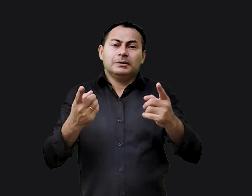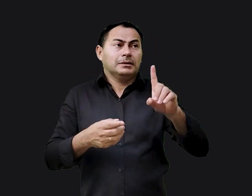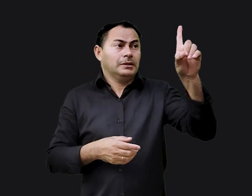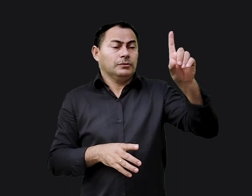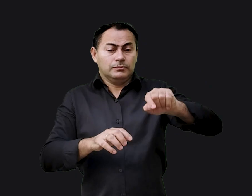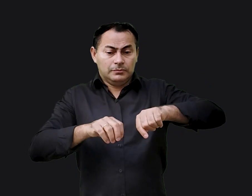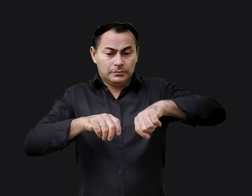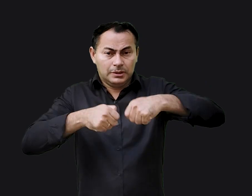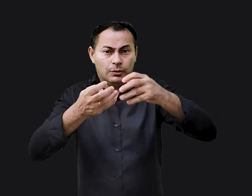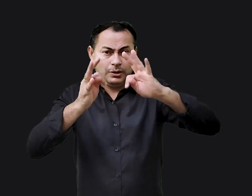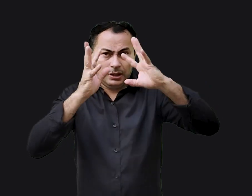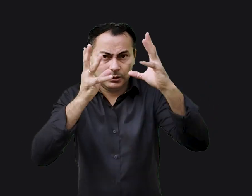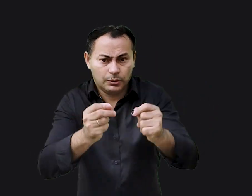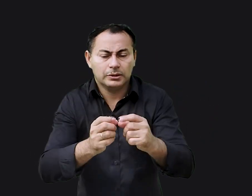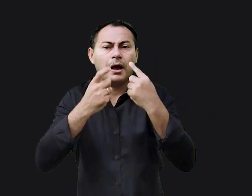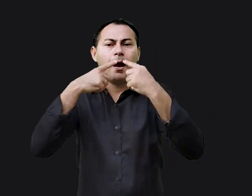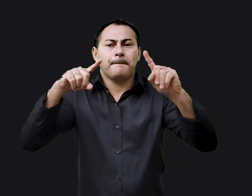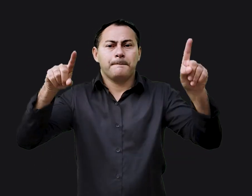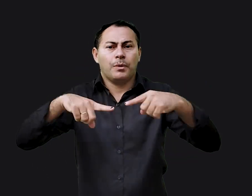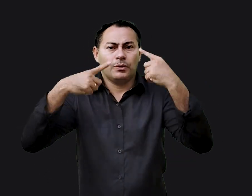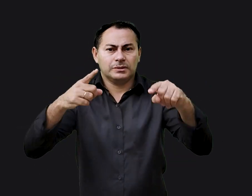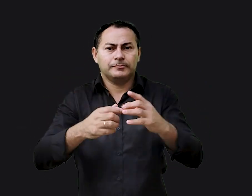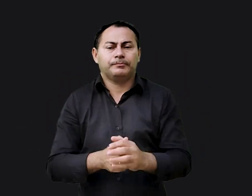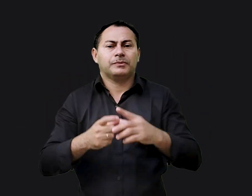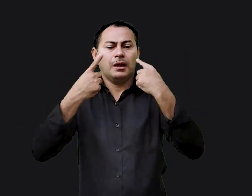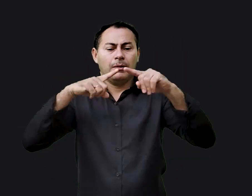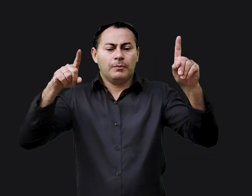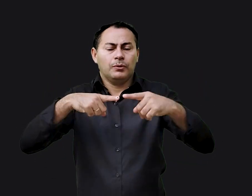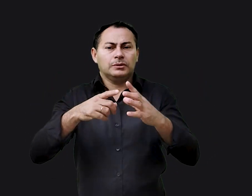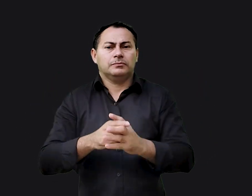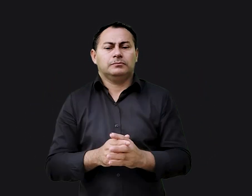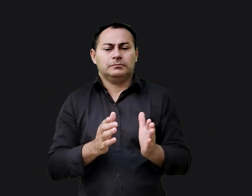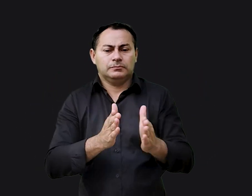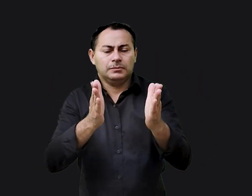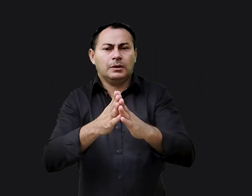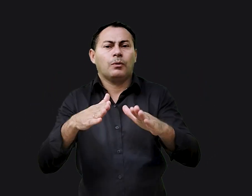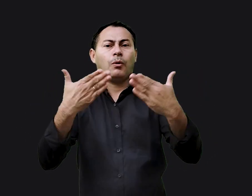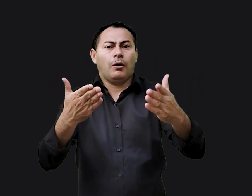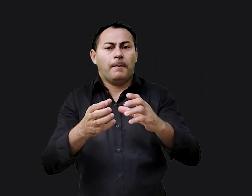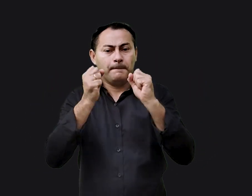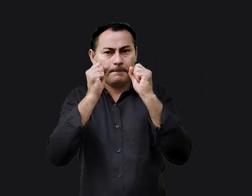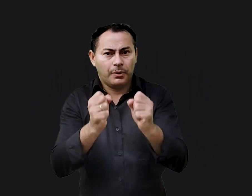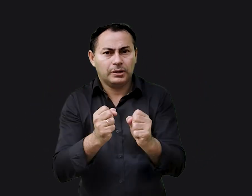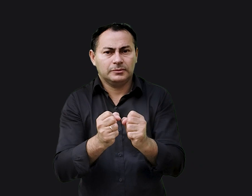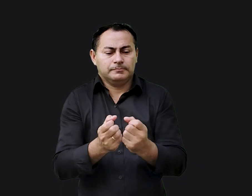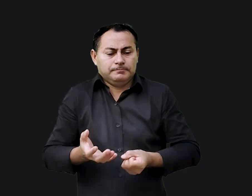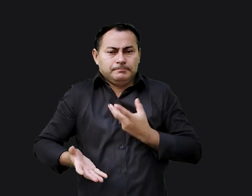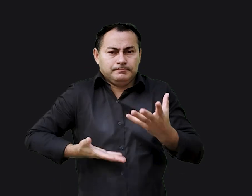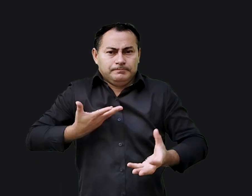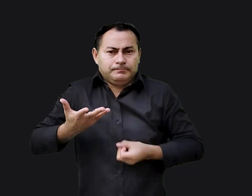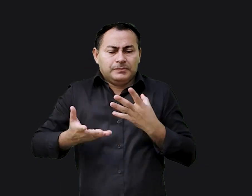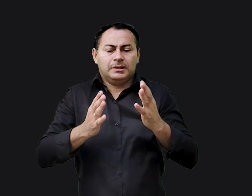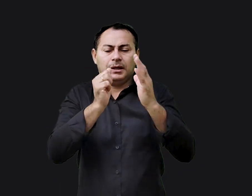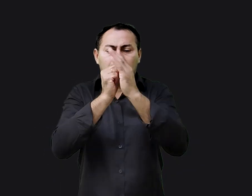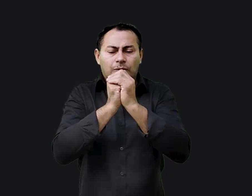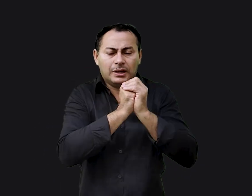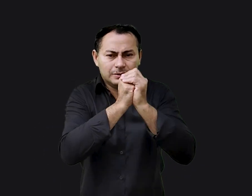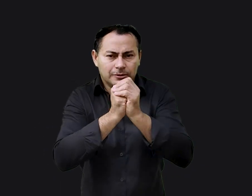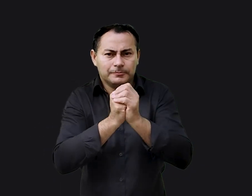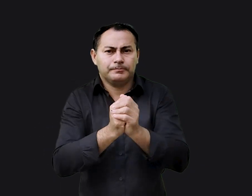entretanto Deus deu a todos a música a música é um veículo através do qual podemos nos expressar em